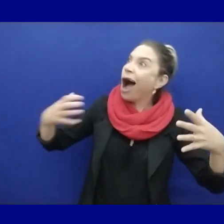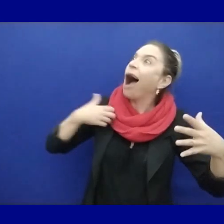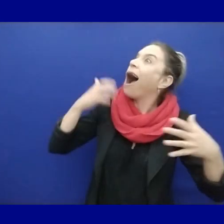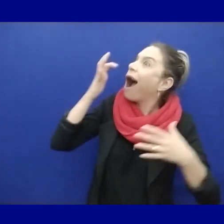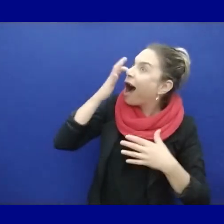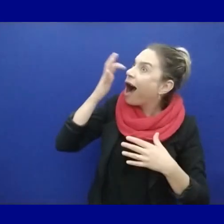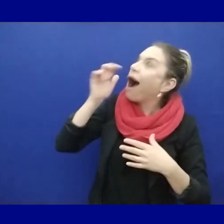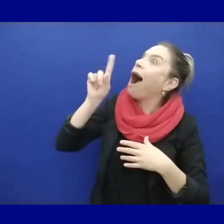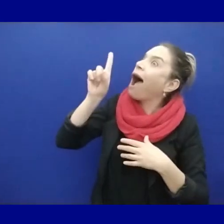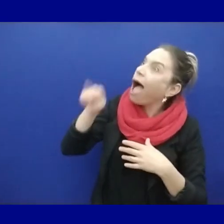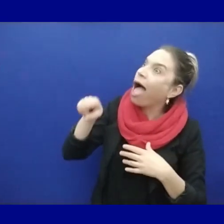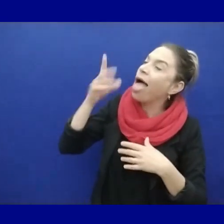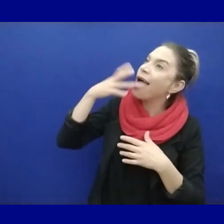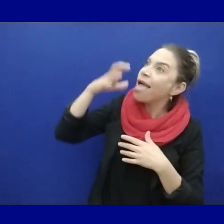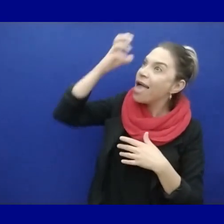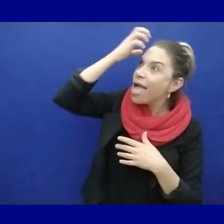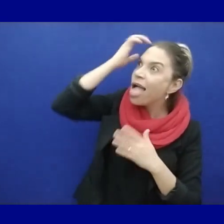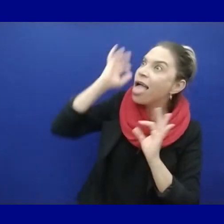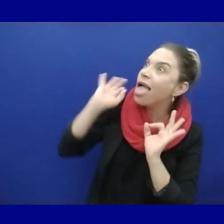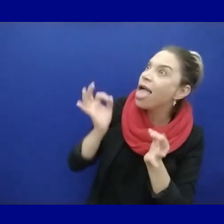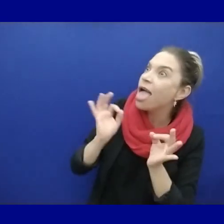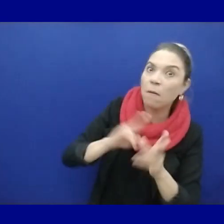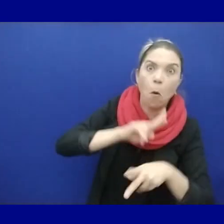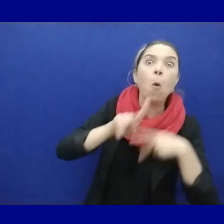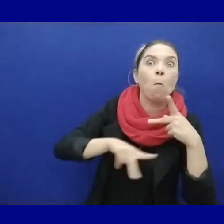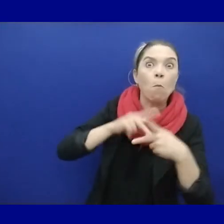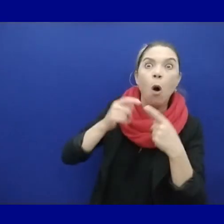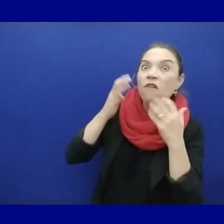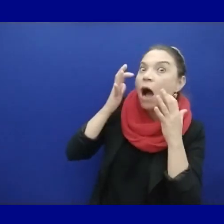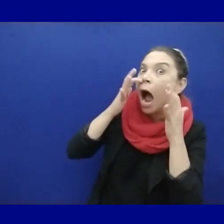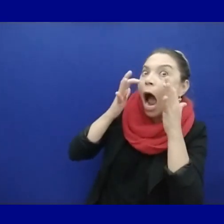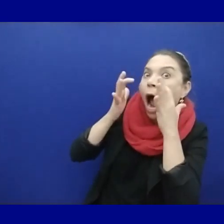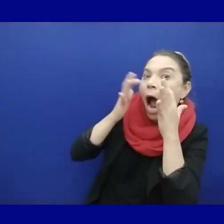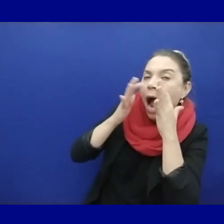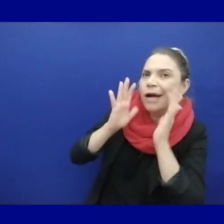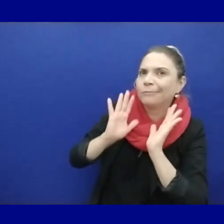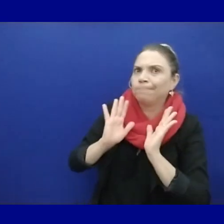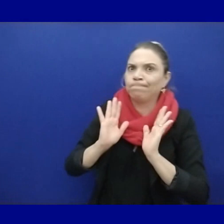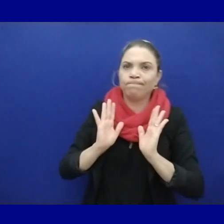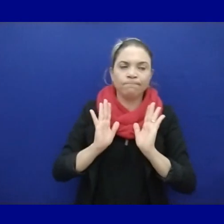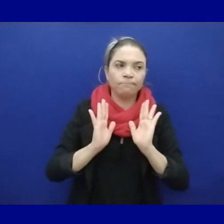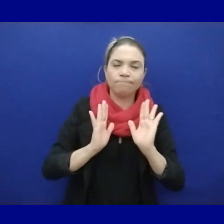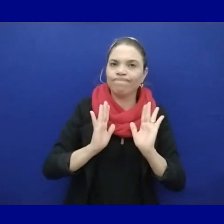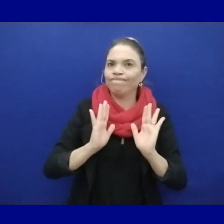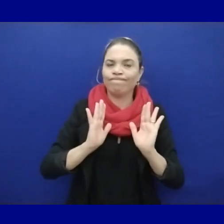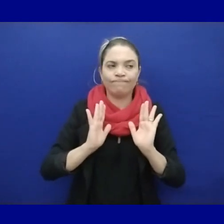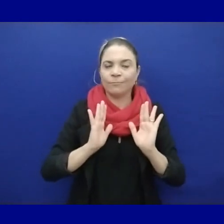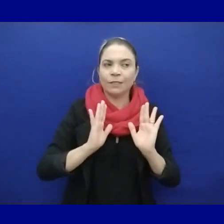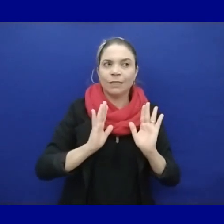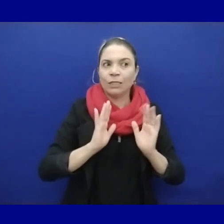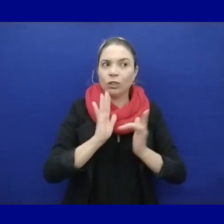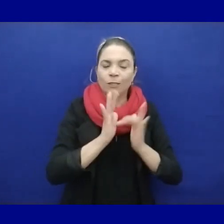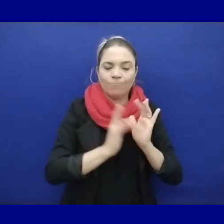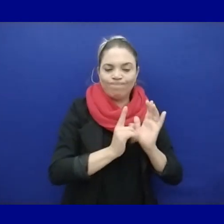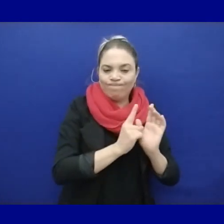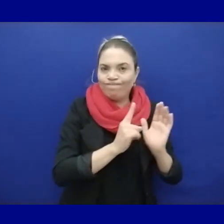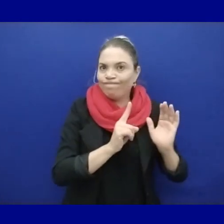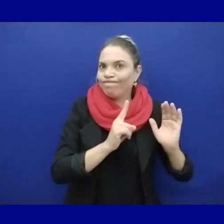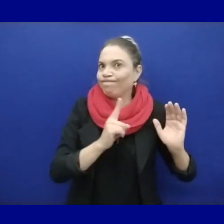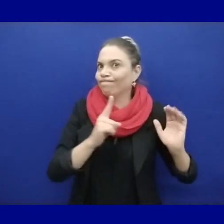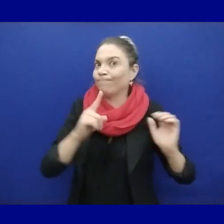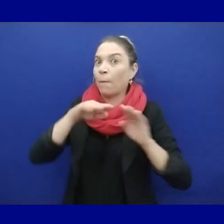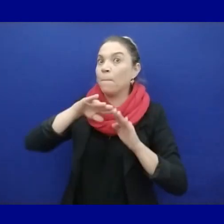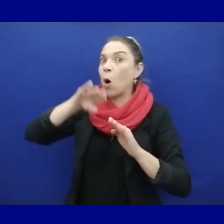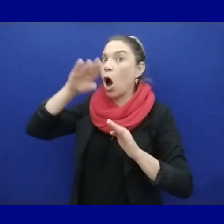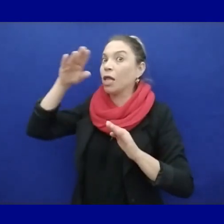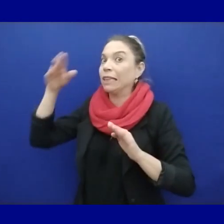então começa a afastar-se da multidão, passa a ensinar melhor aos seus apóstolos acerca da sua missão, e